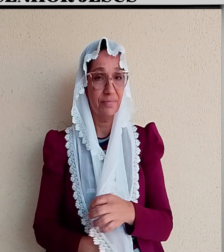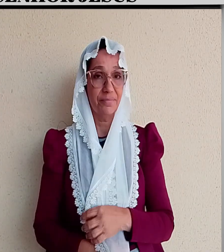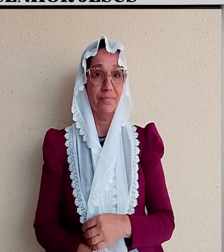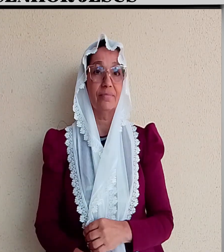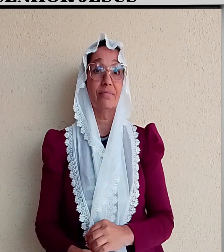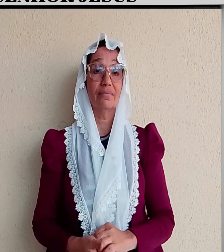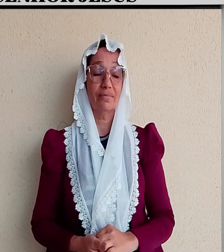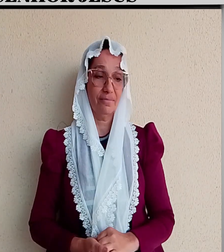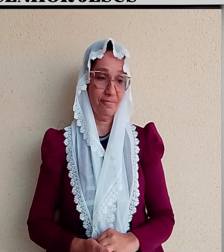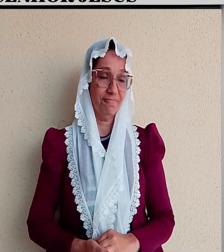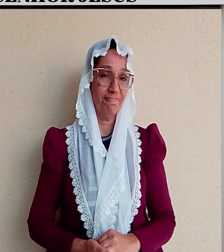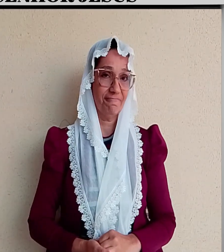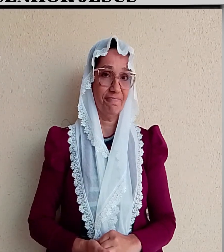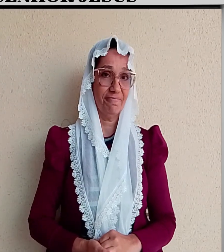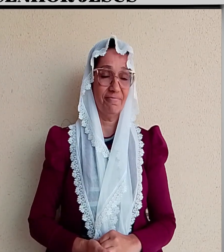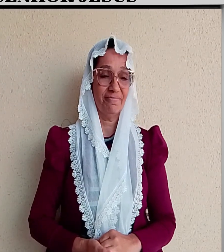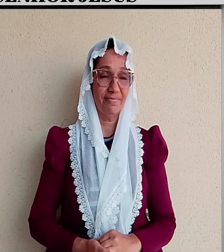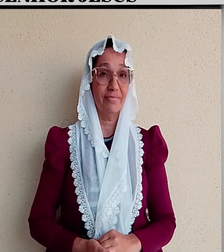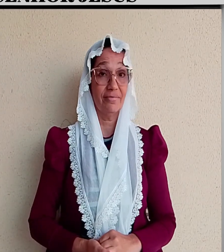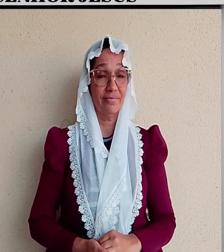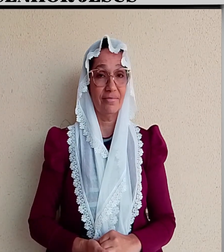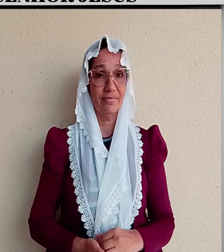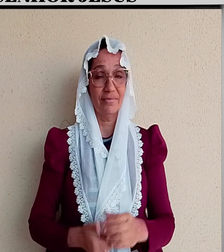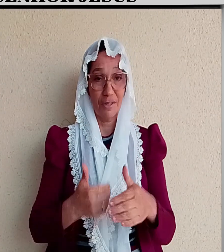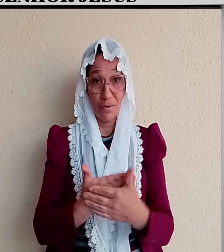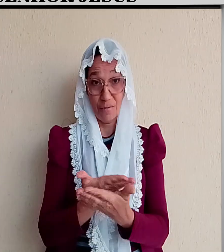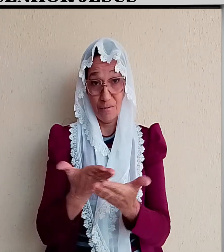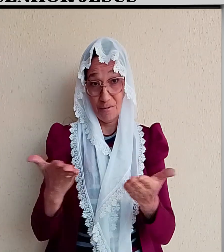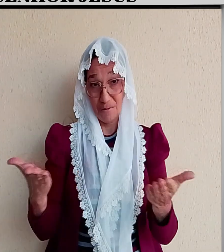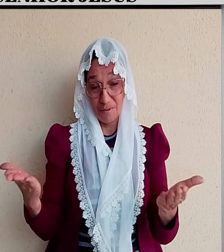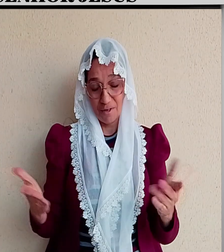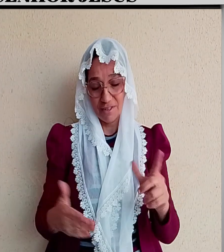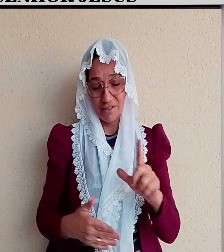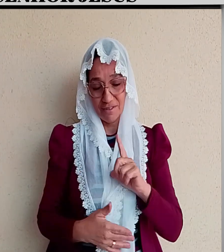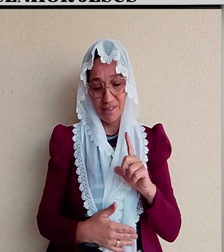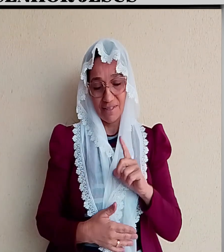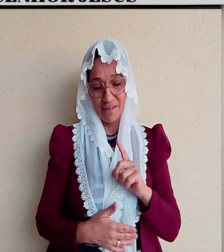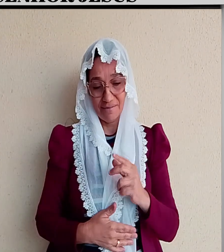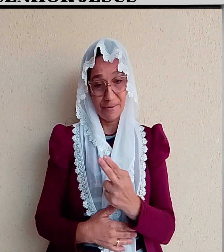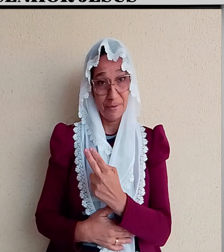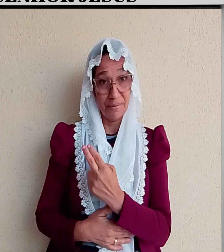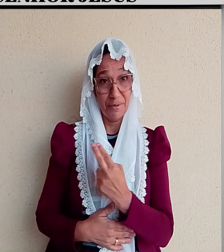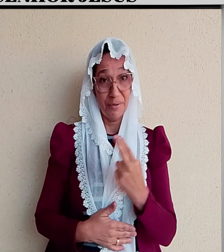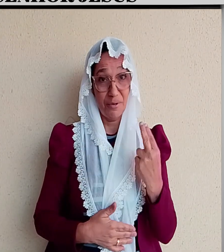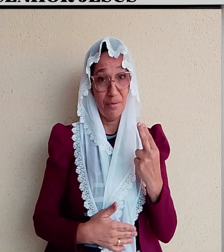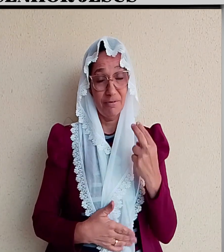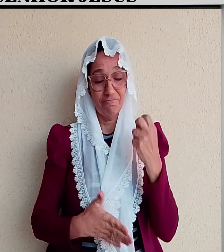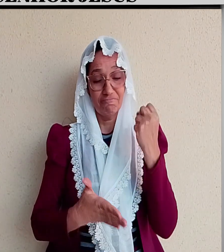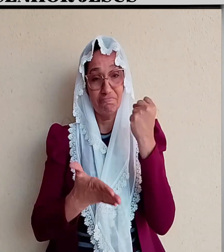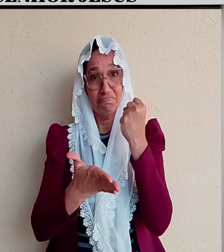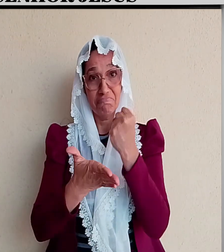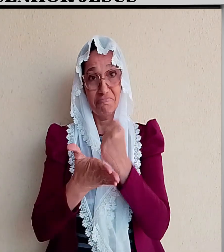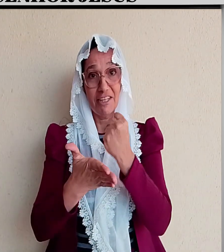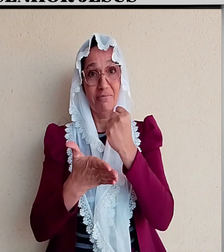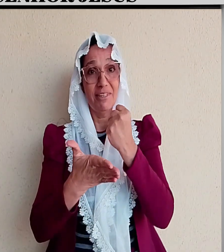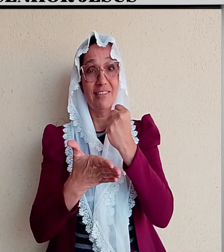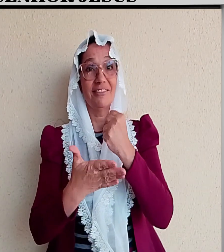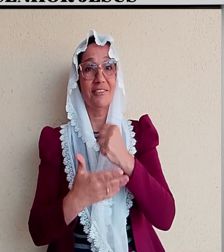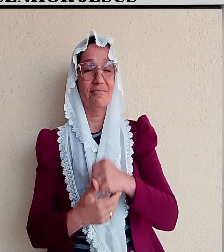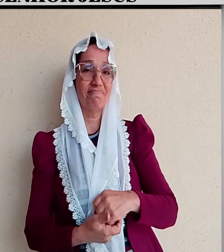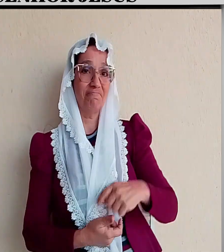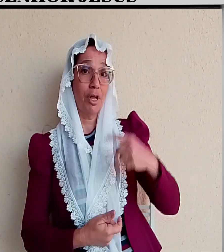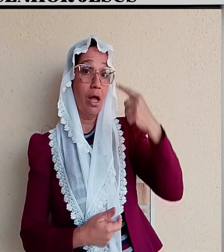aleluia, está carimbado na tua testa, na tua casa. Aleluia, Jesus. E embora o mundo já está com o eixo